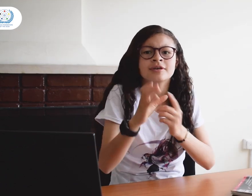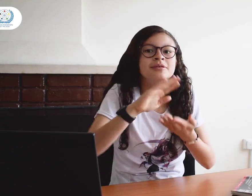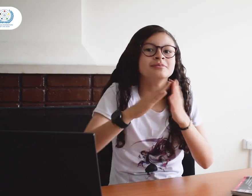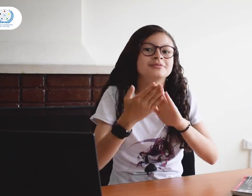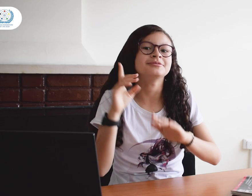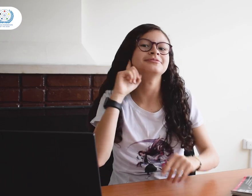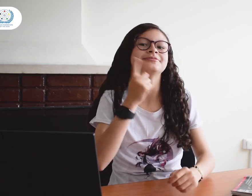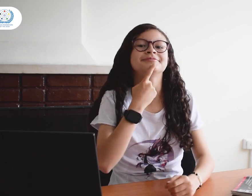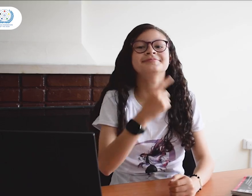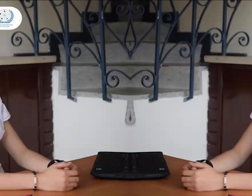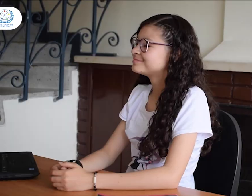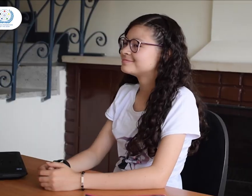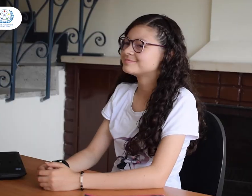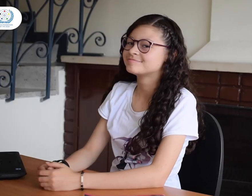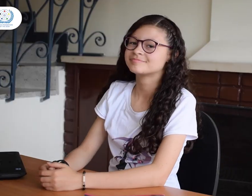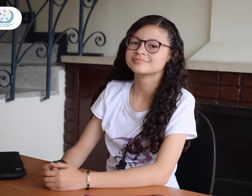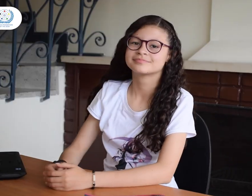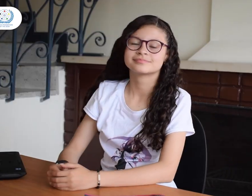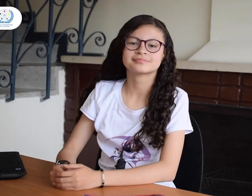cultura de la comunidad sorda.